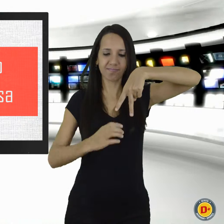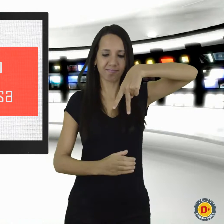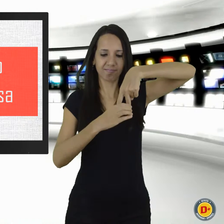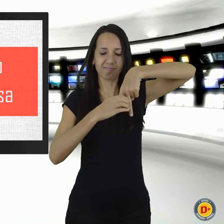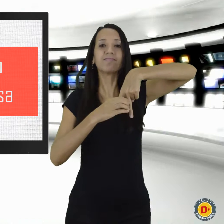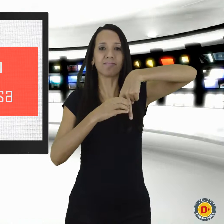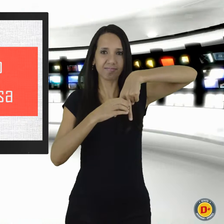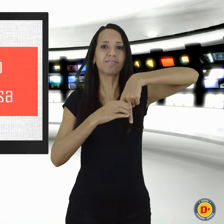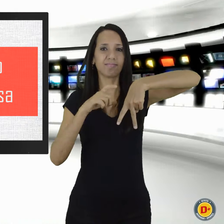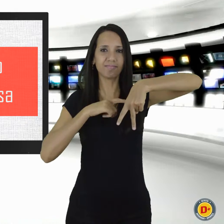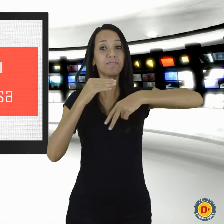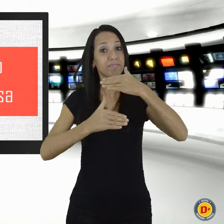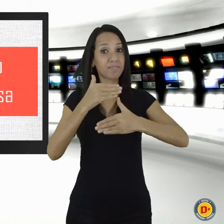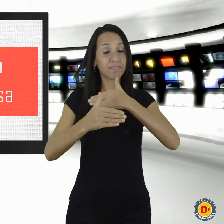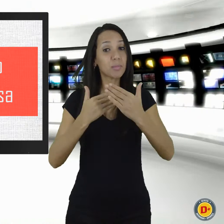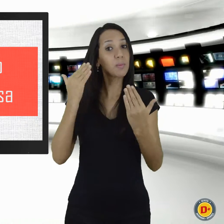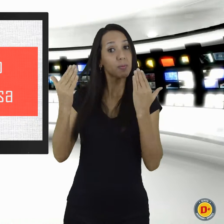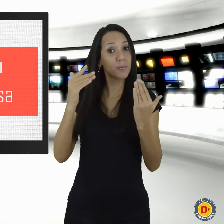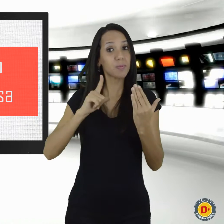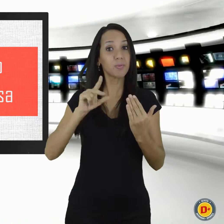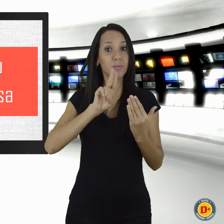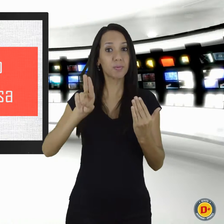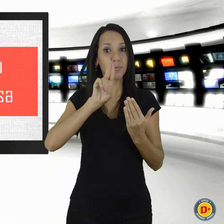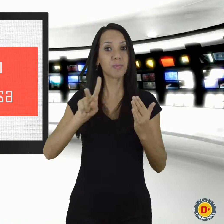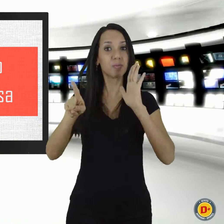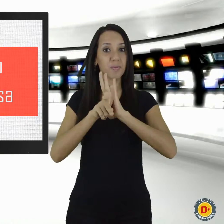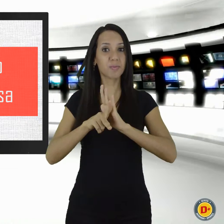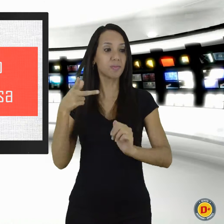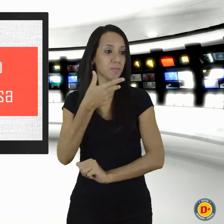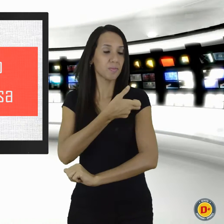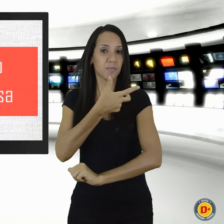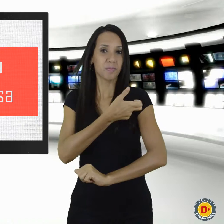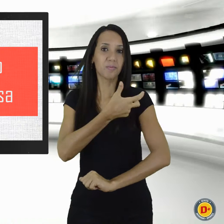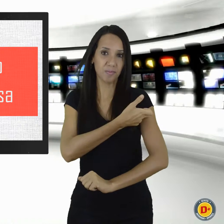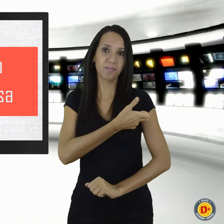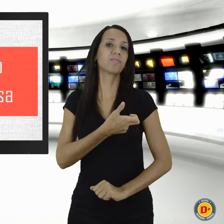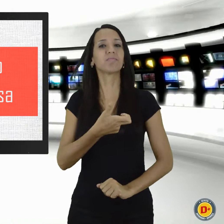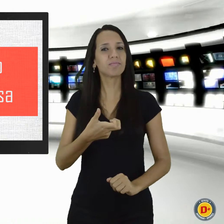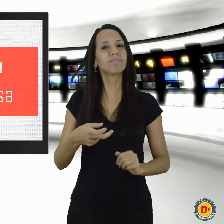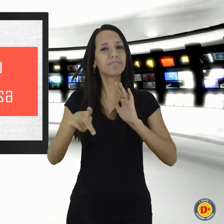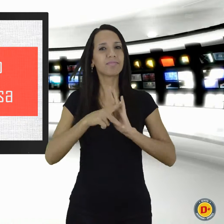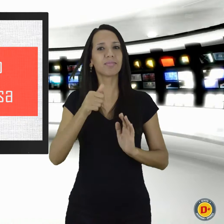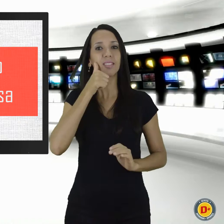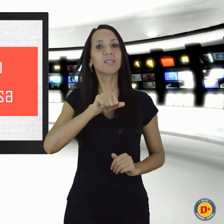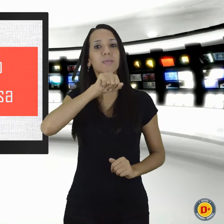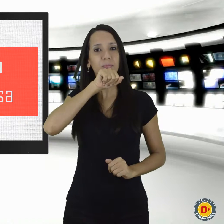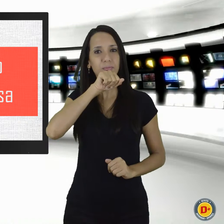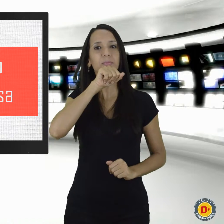inferior. Consequência, suspeita-se do uso de talidomida pela sua mãe durante a gravidez, período em que o medicamento